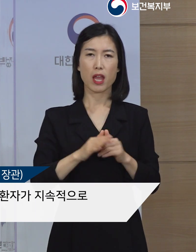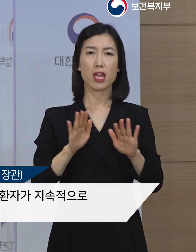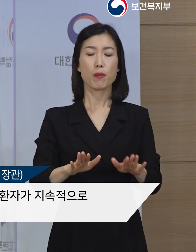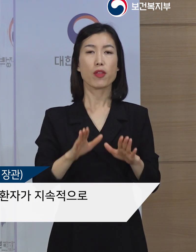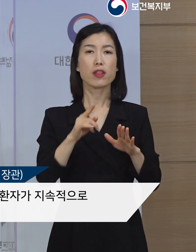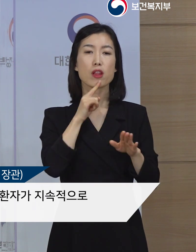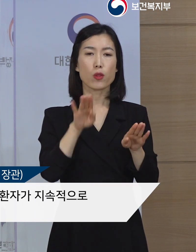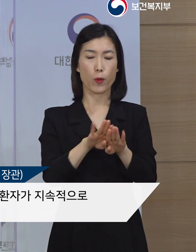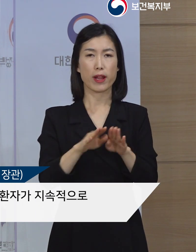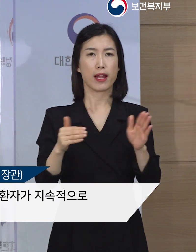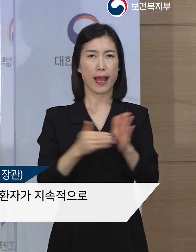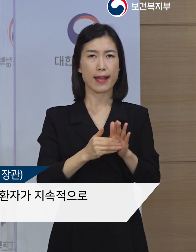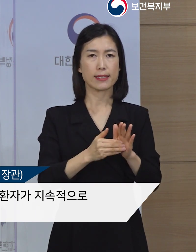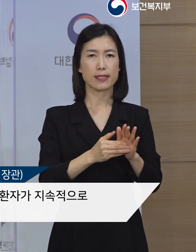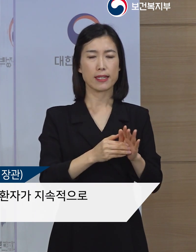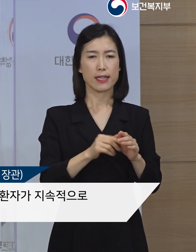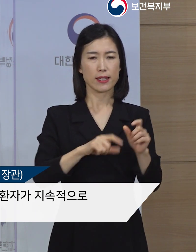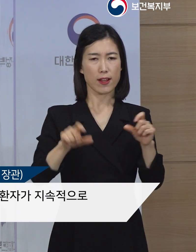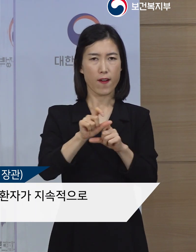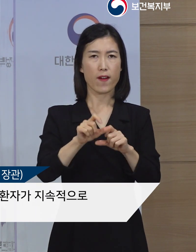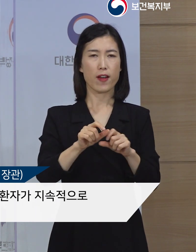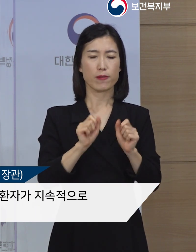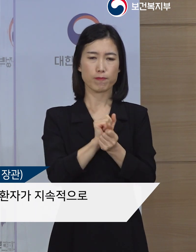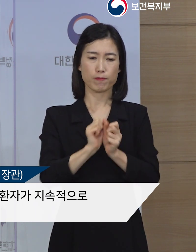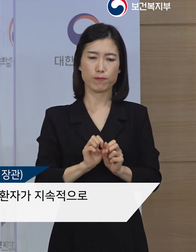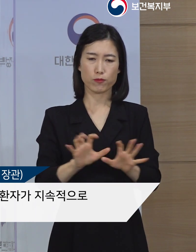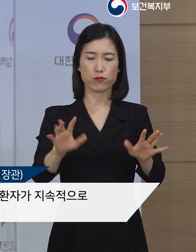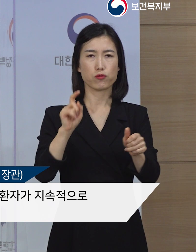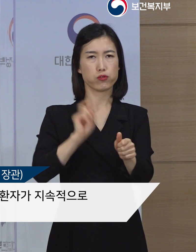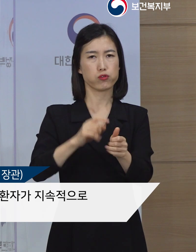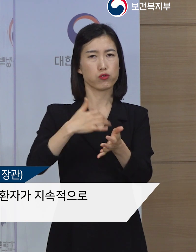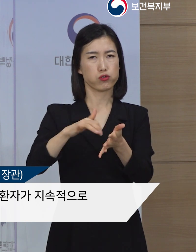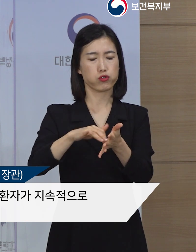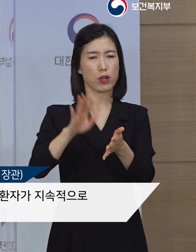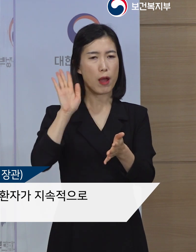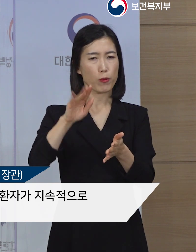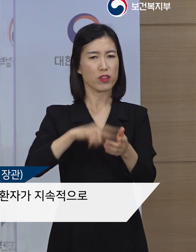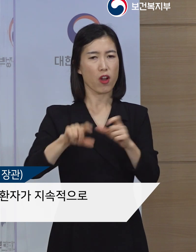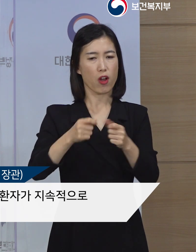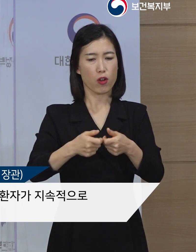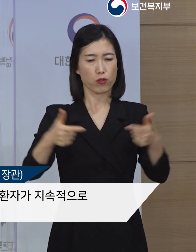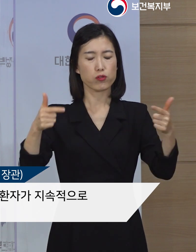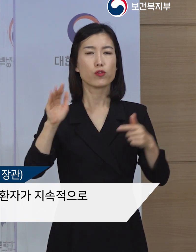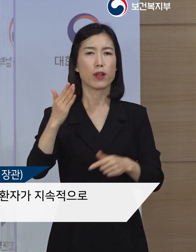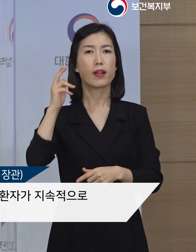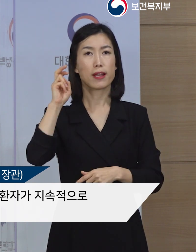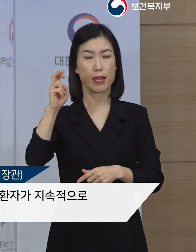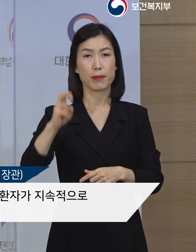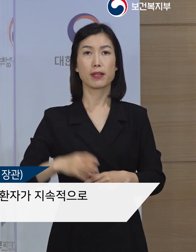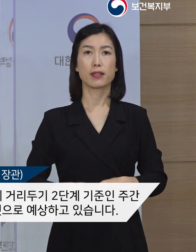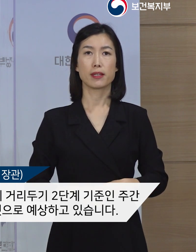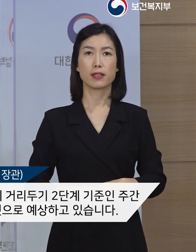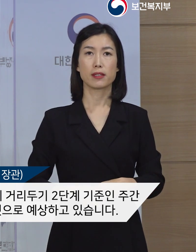주말까지는 계속 유행이 확산되며 신규 환자가 지속적으로 증가할 것입니다.